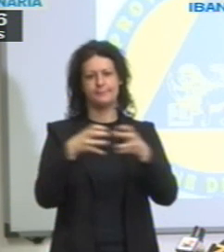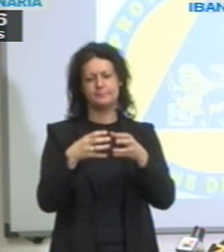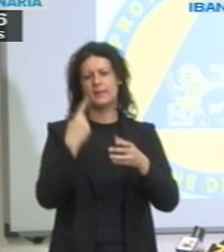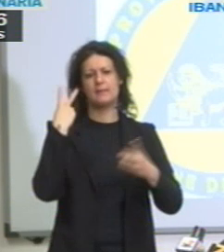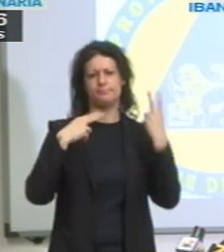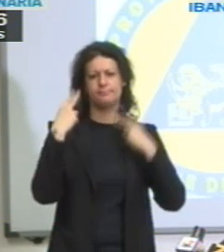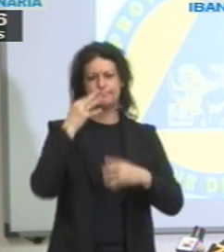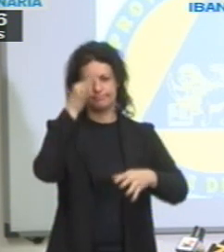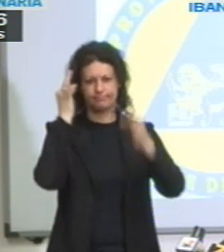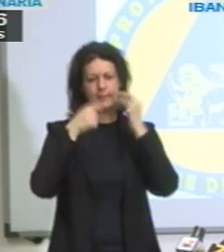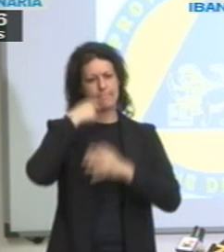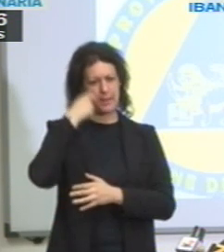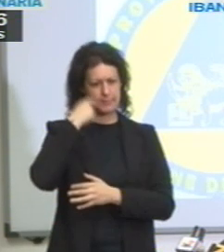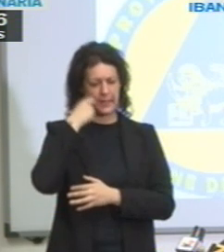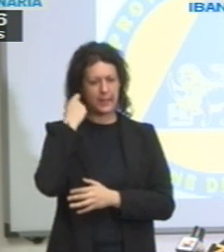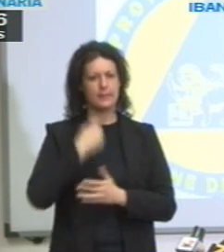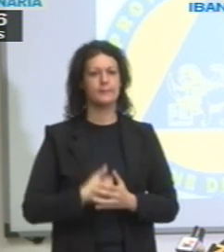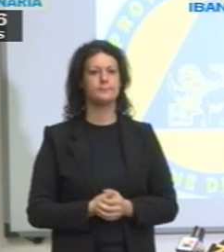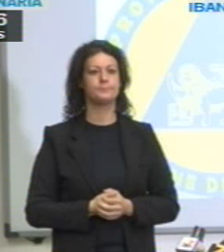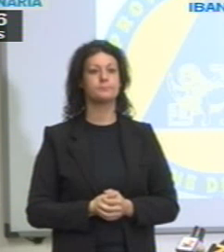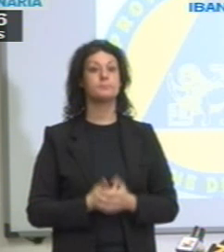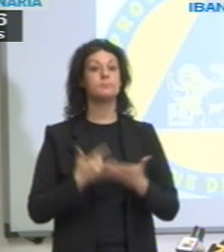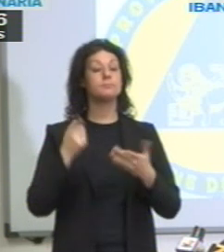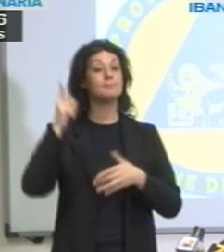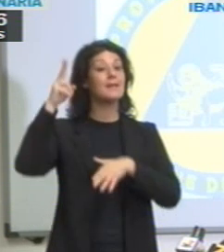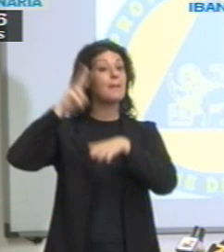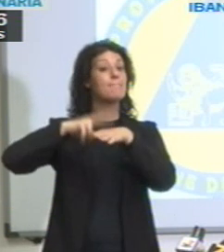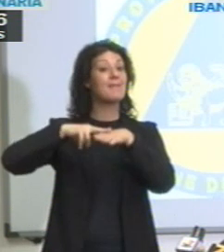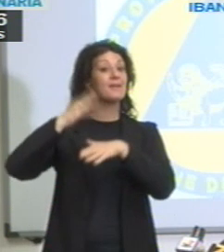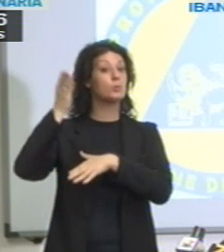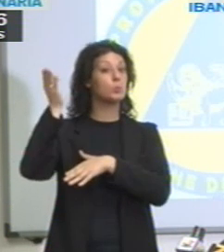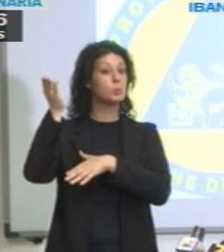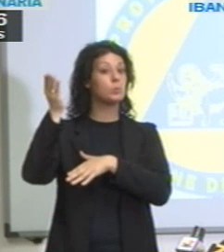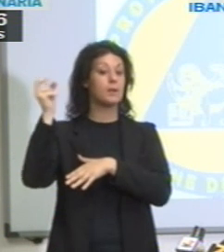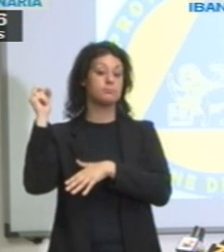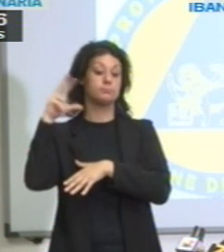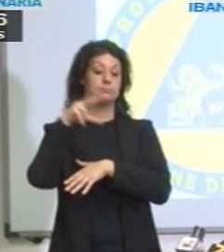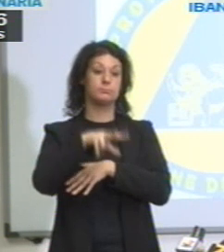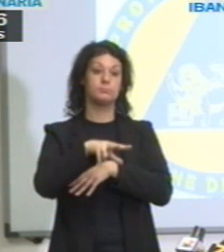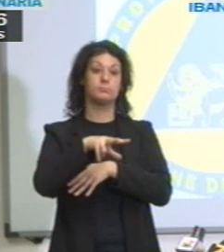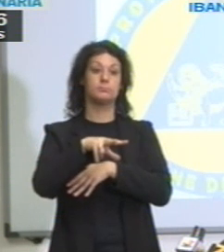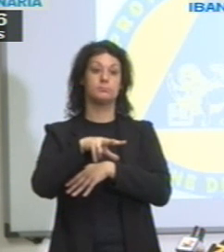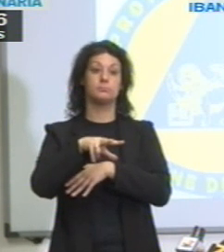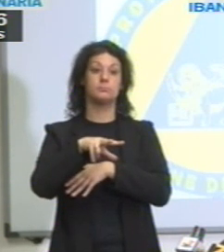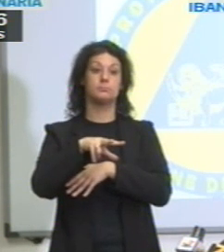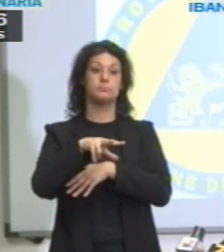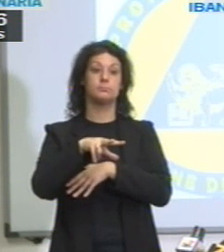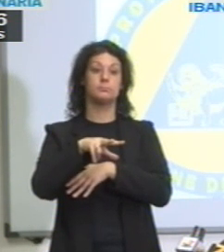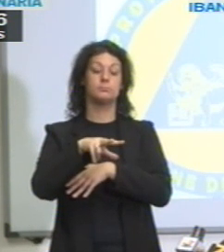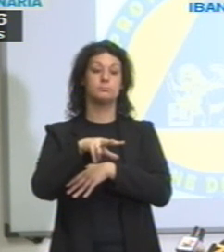parrucchieri e barbieri, che adesso dalle prefetture hanno ricevuto la segnalazione che sarebbero stati attenzionati, quindi